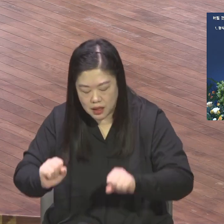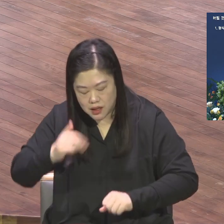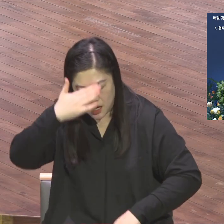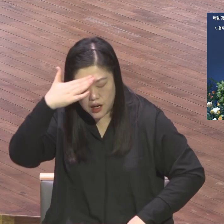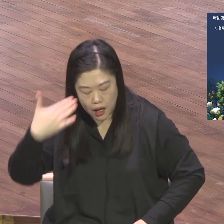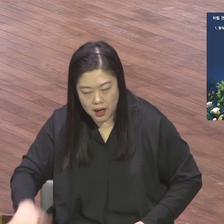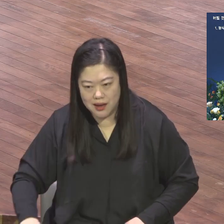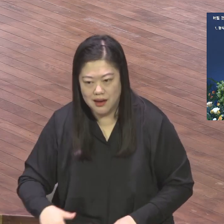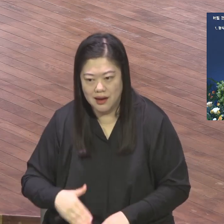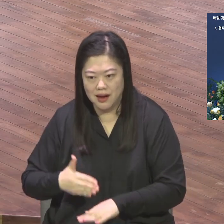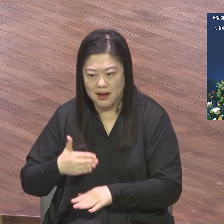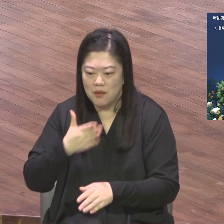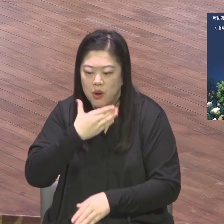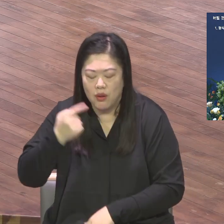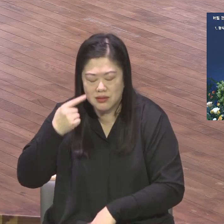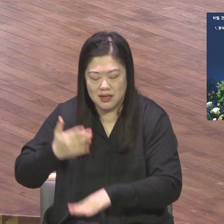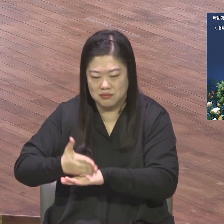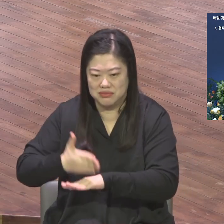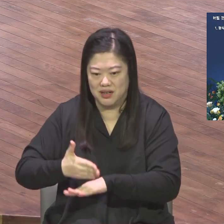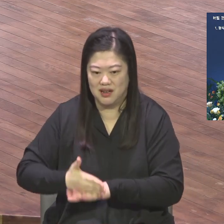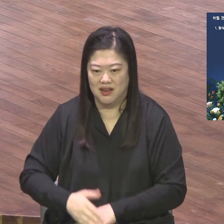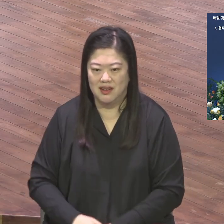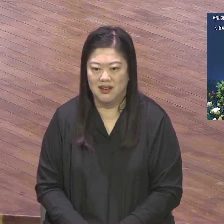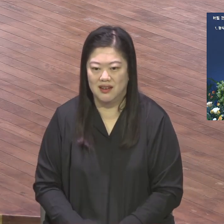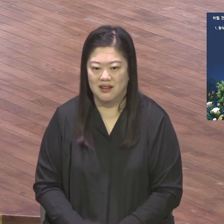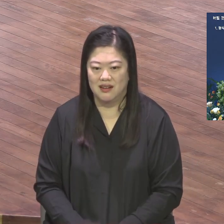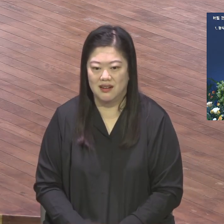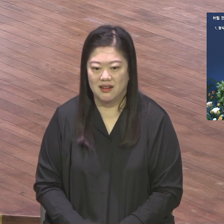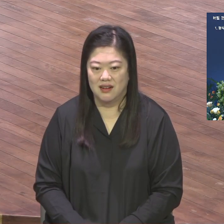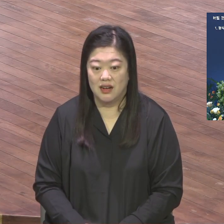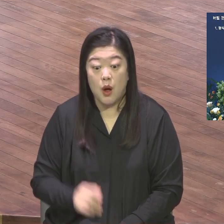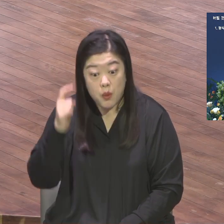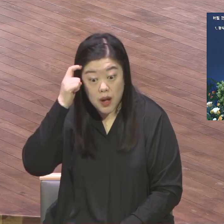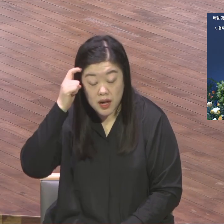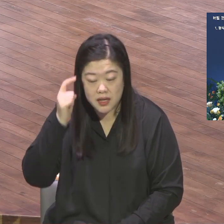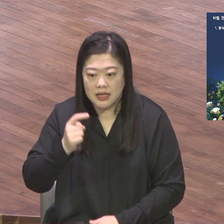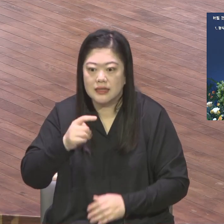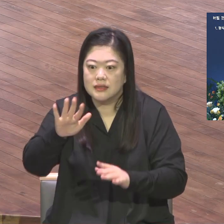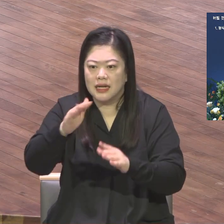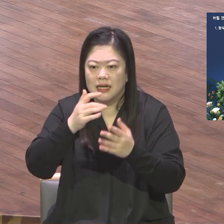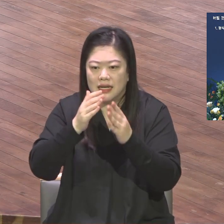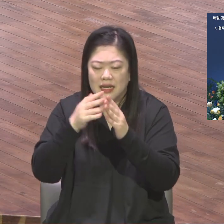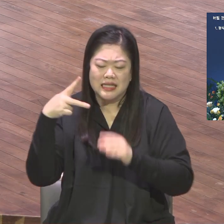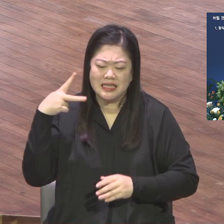회개. 기도가 3일 동안 뭐하냐 회개만 하는 거요.